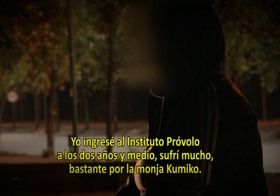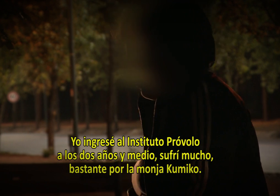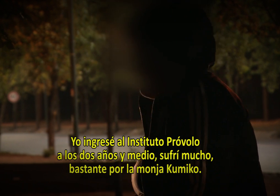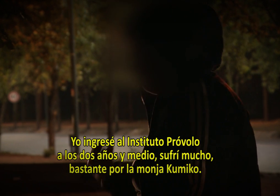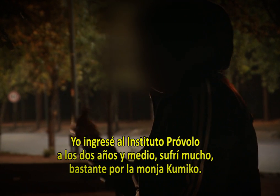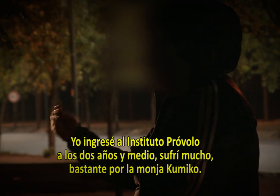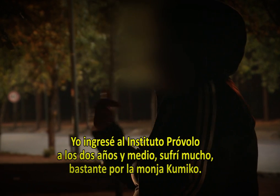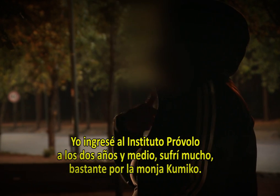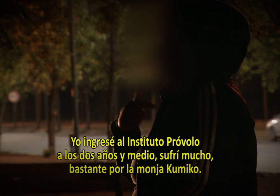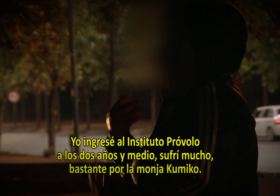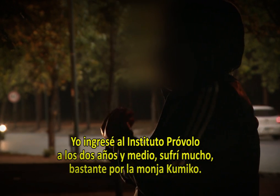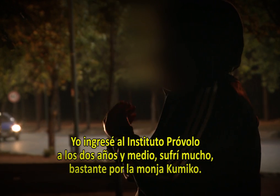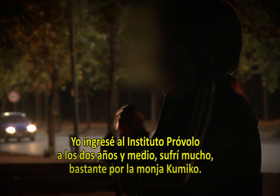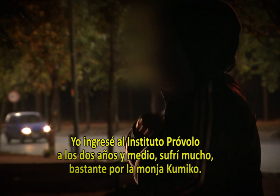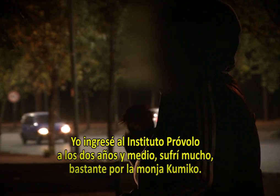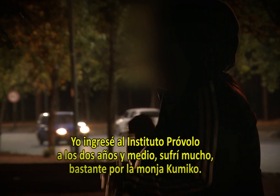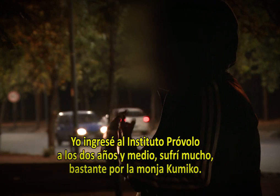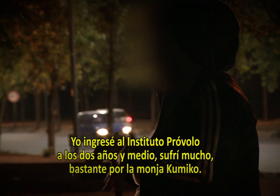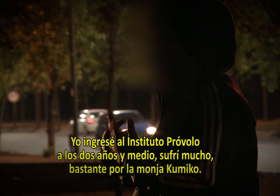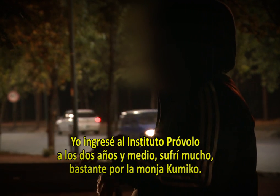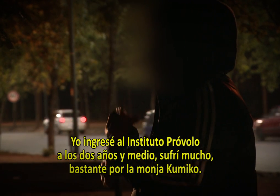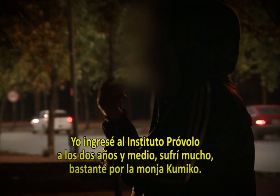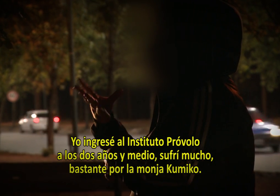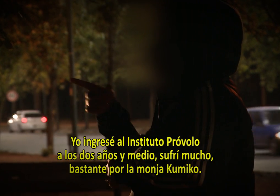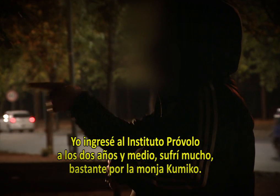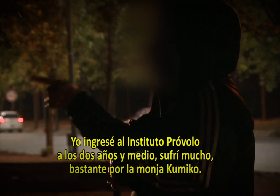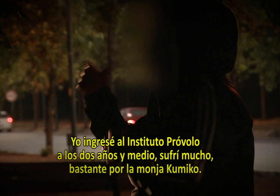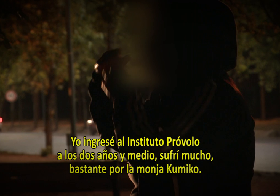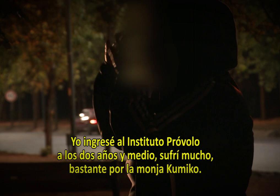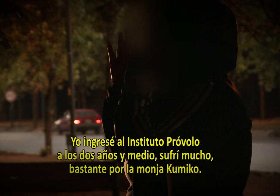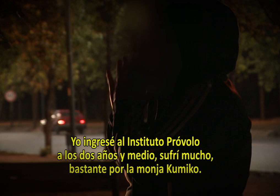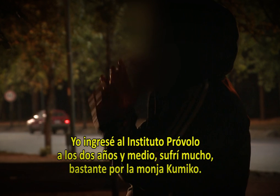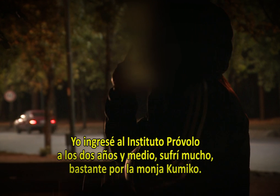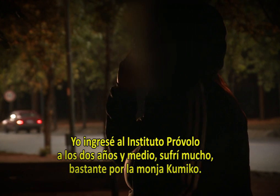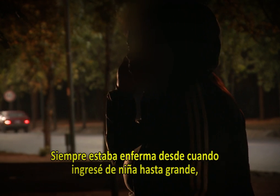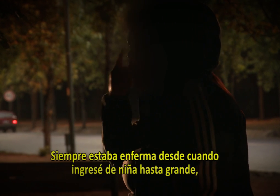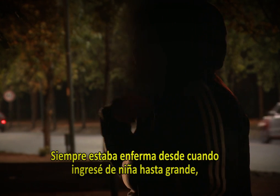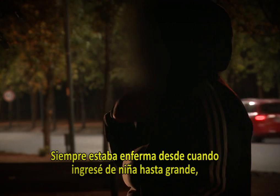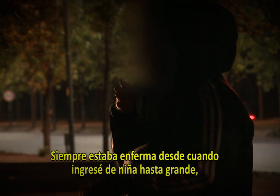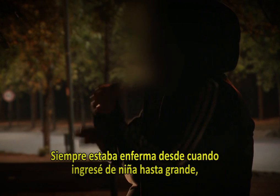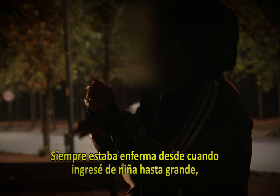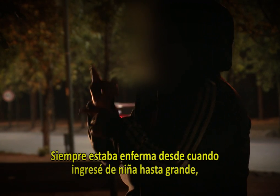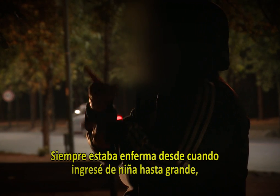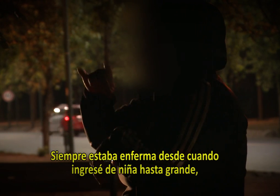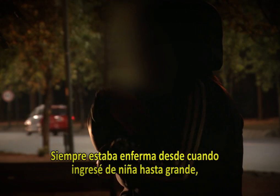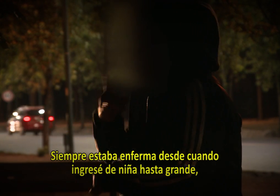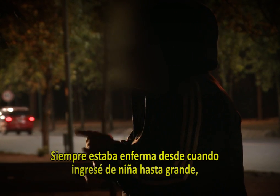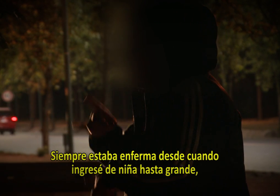Yo ingresé al Instituto Próbulo a los 2 años y medio. Sufrí mucho, bastante, por la monja Kumiko. Siempre estaba enferma, desde cuando ingresé de niña